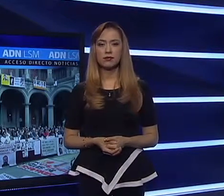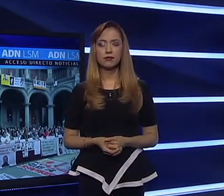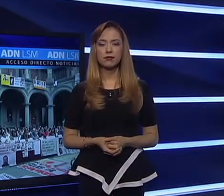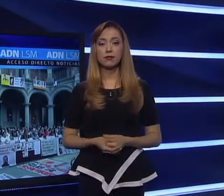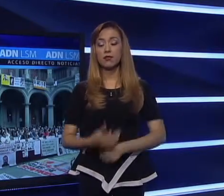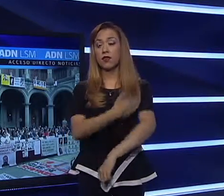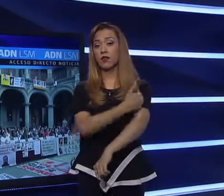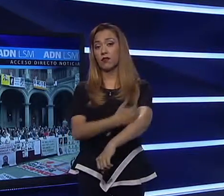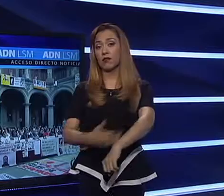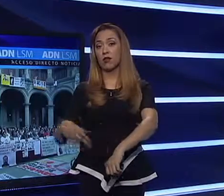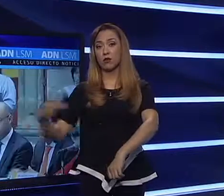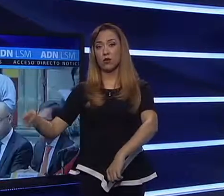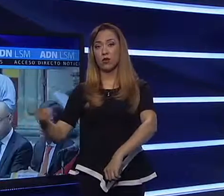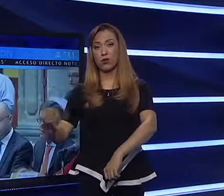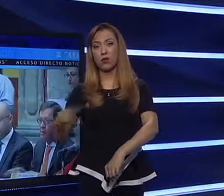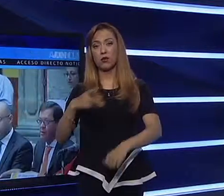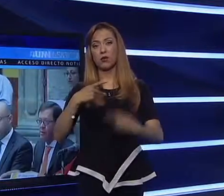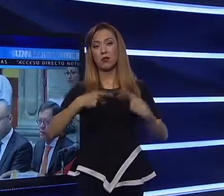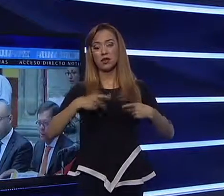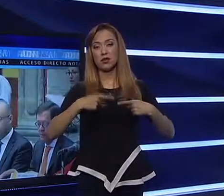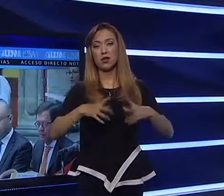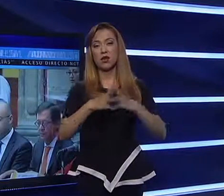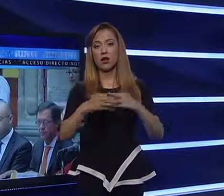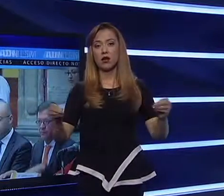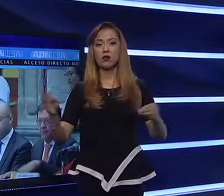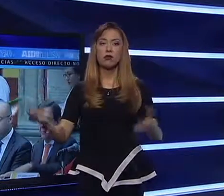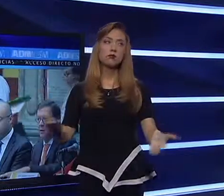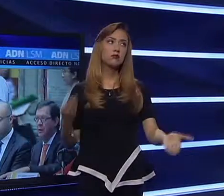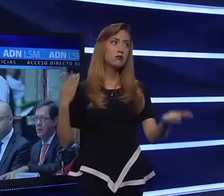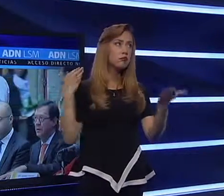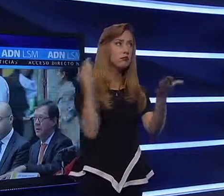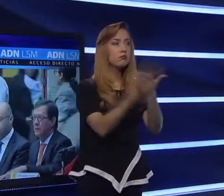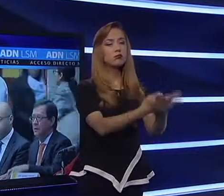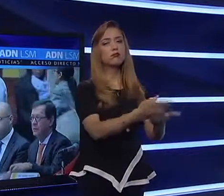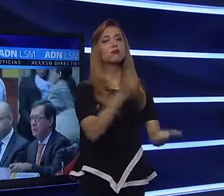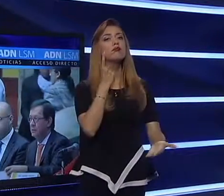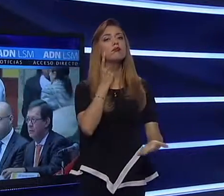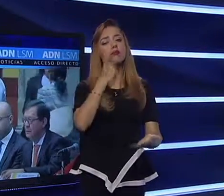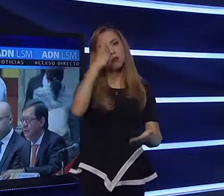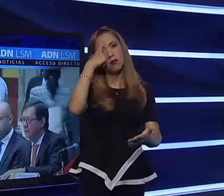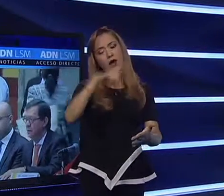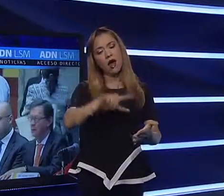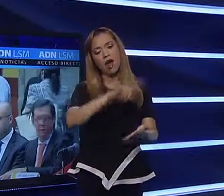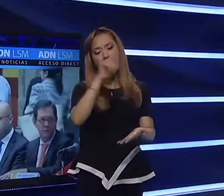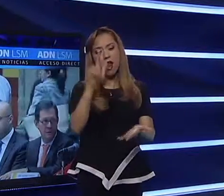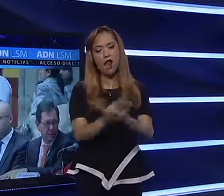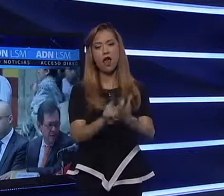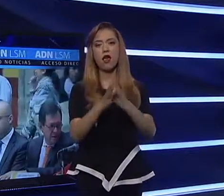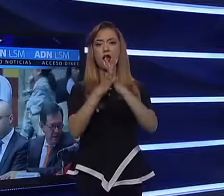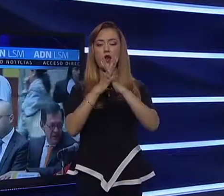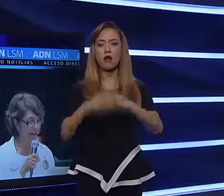Familiares de víctimas entregan a legisladores iniciativa ciudadana para ley de desaparición forzada.